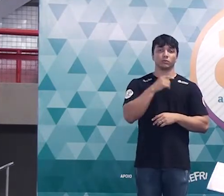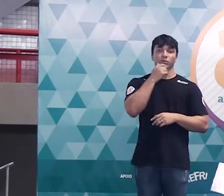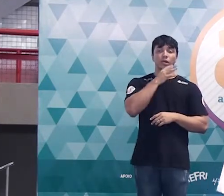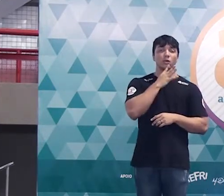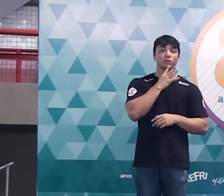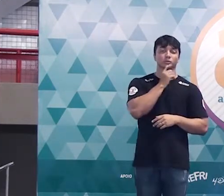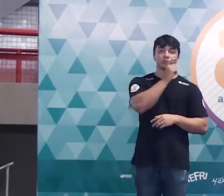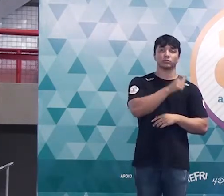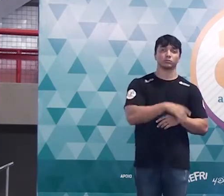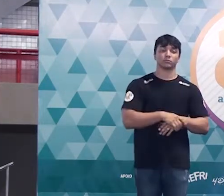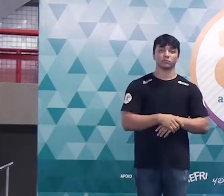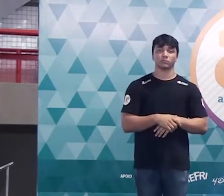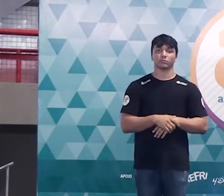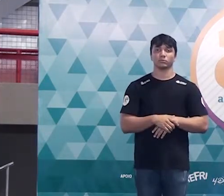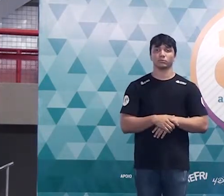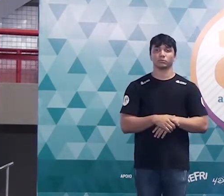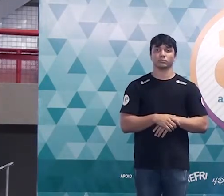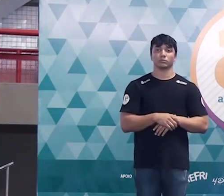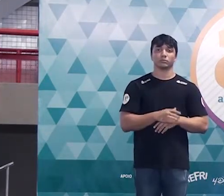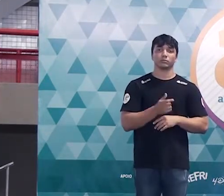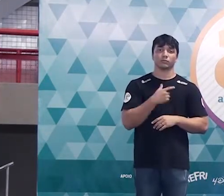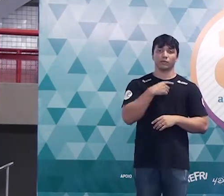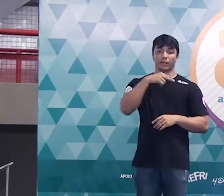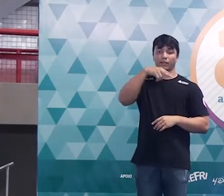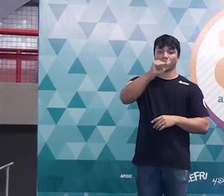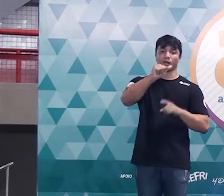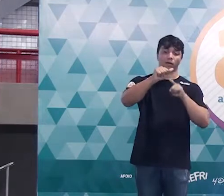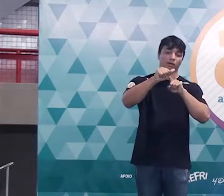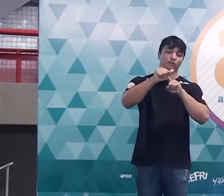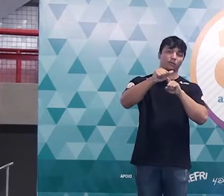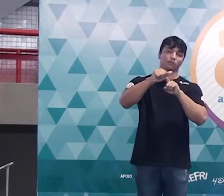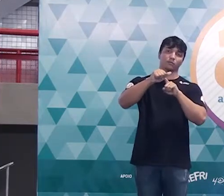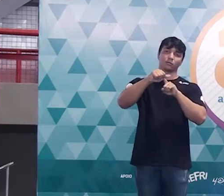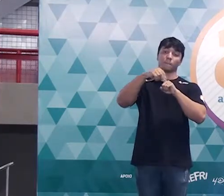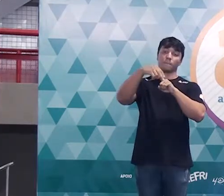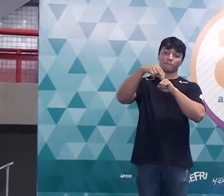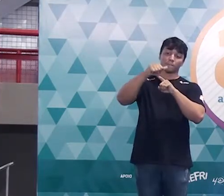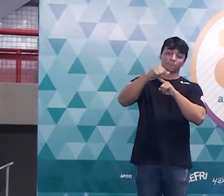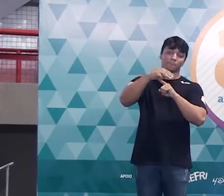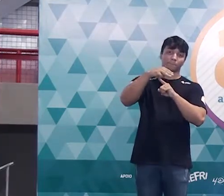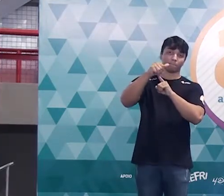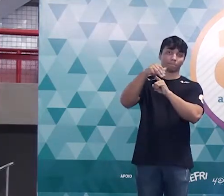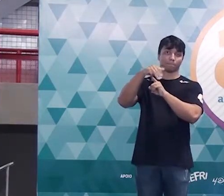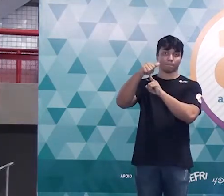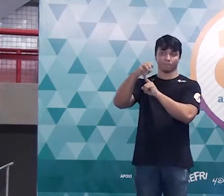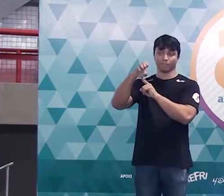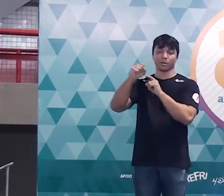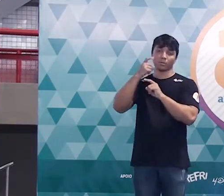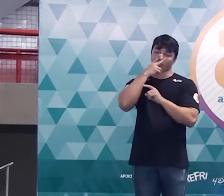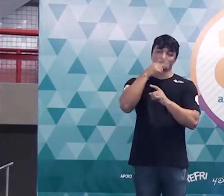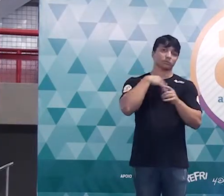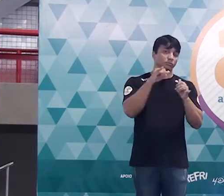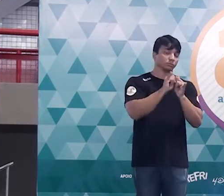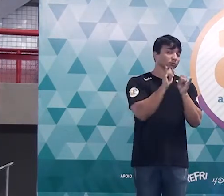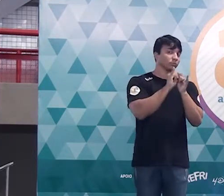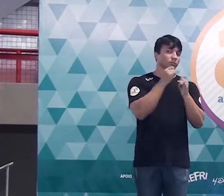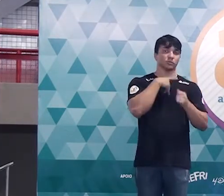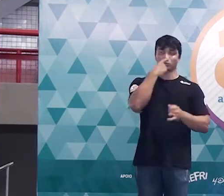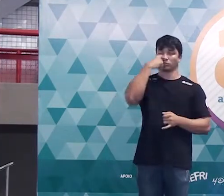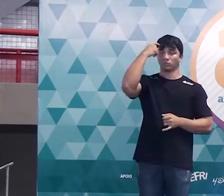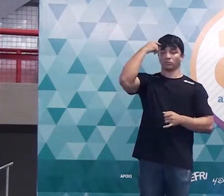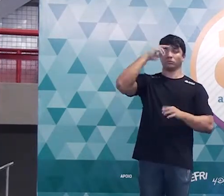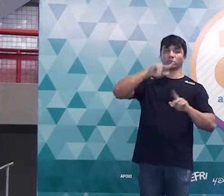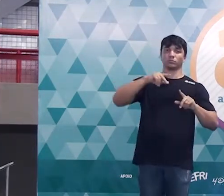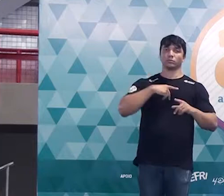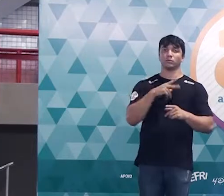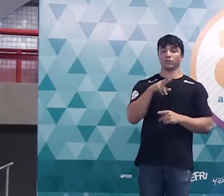Olha, está mandando eu montar na mãe dele. Gente, quem não sabe português diz besteira. Professor,